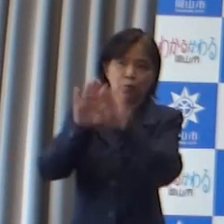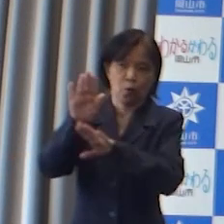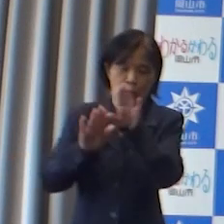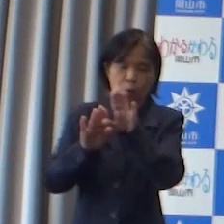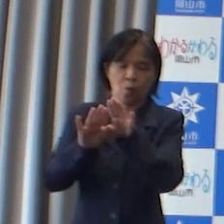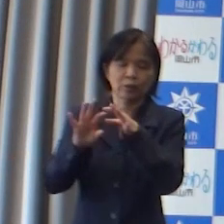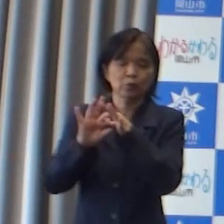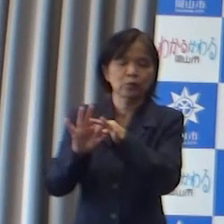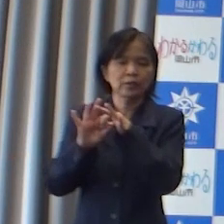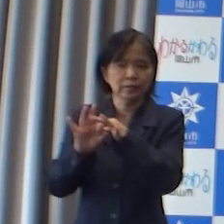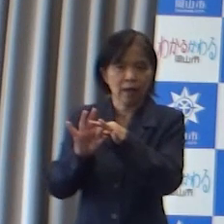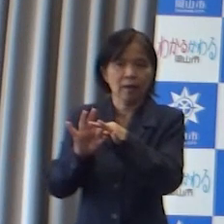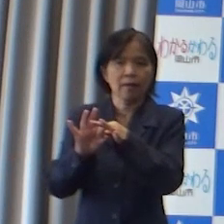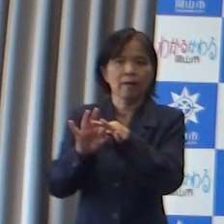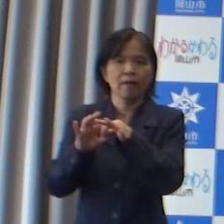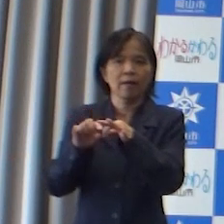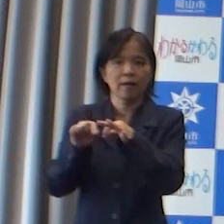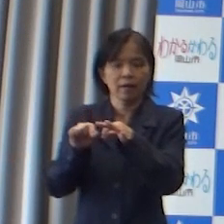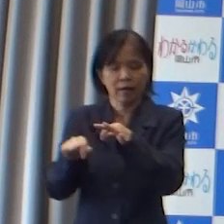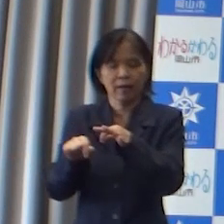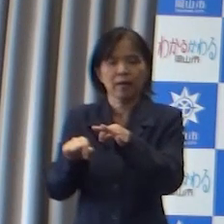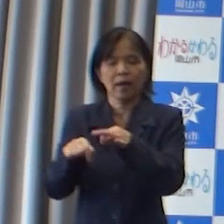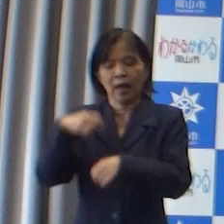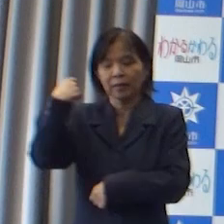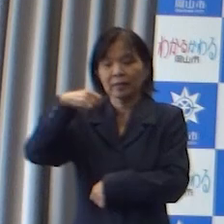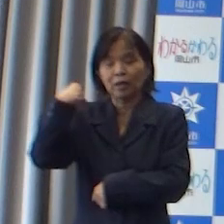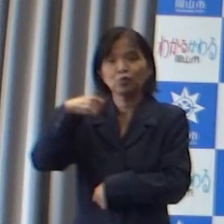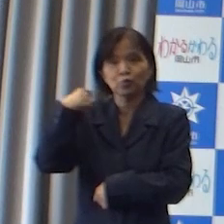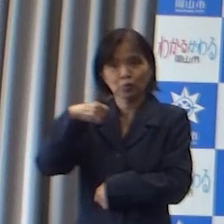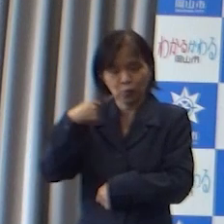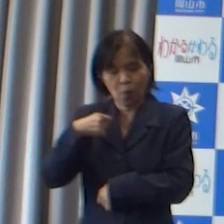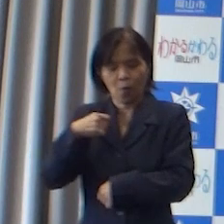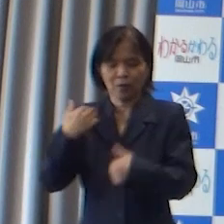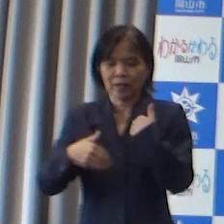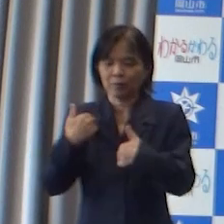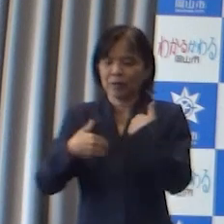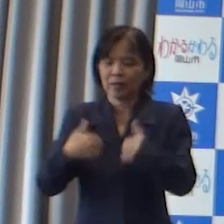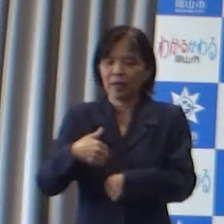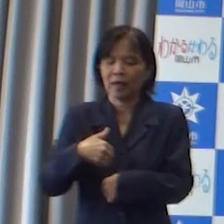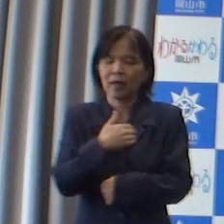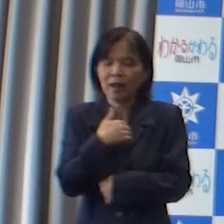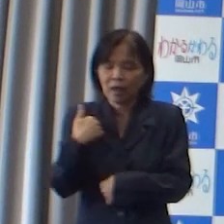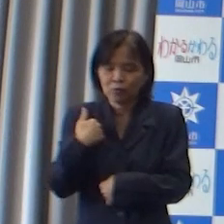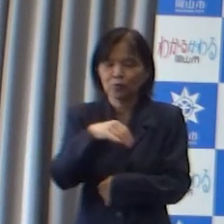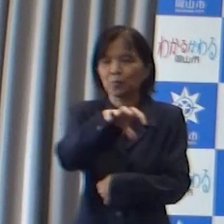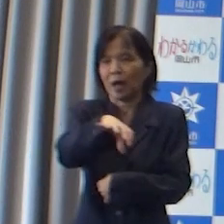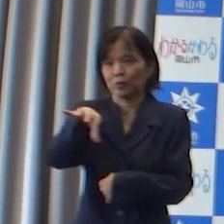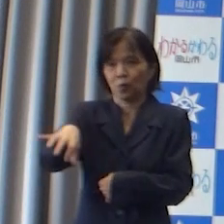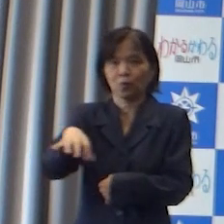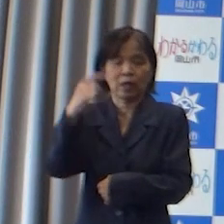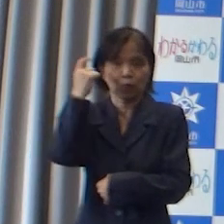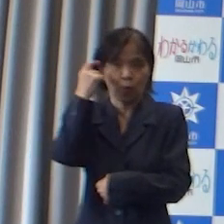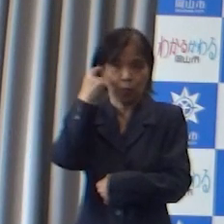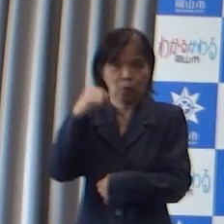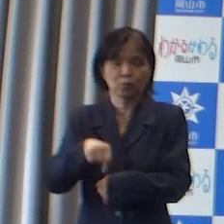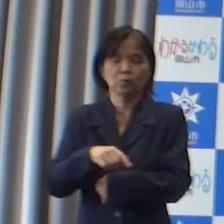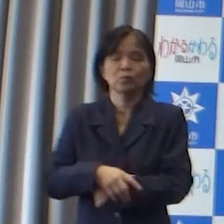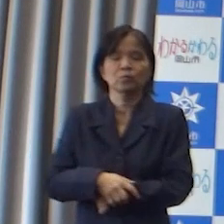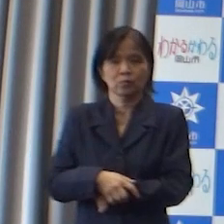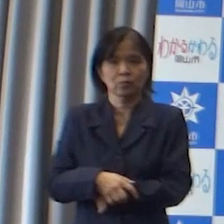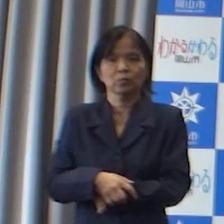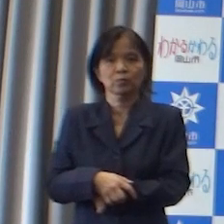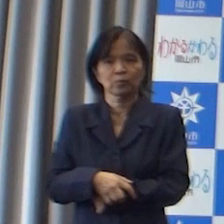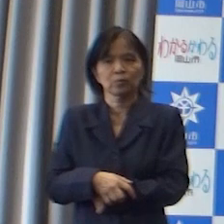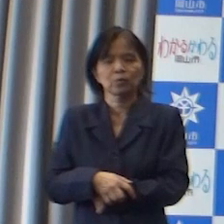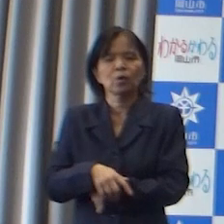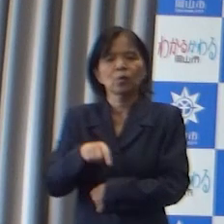これについて身近なレジャーで夏がまあ大いに楽しめる場所だと思うんですけれども、こちら